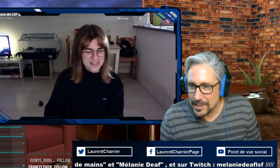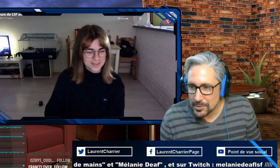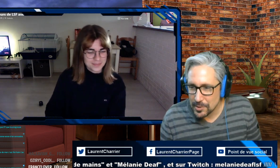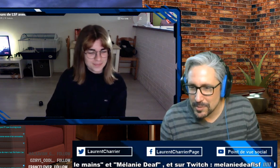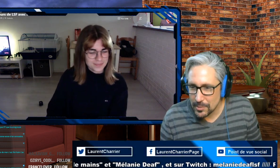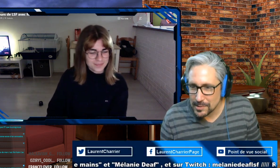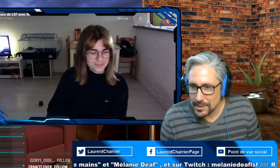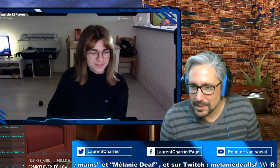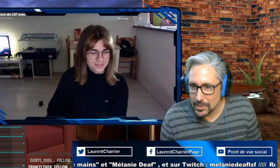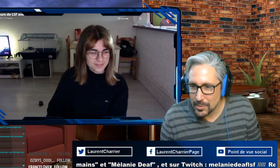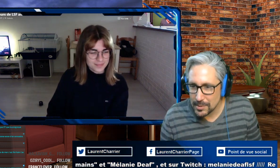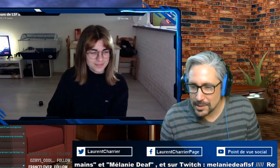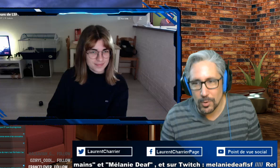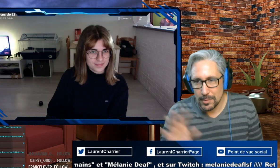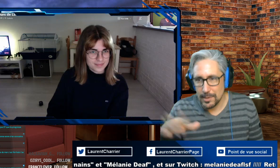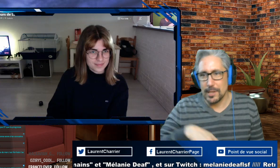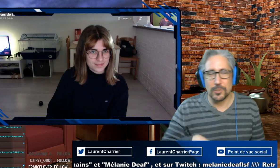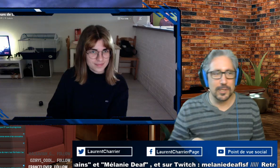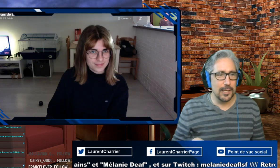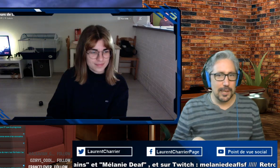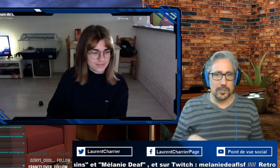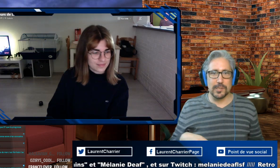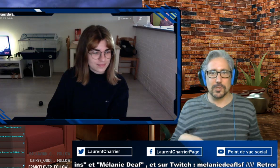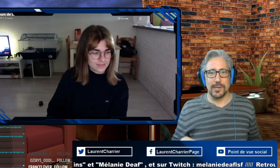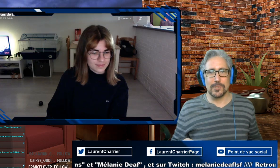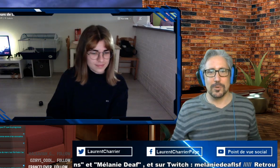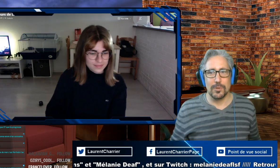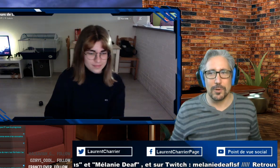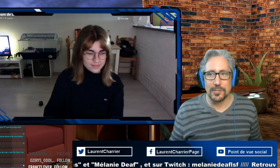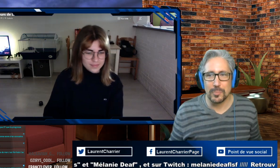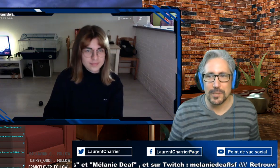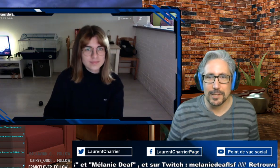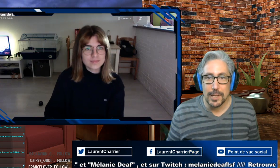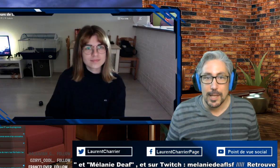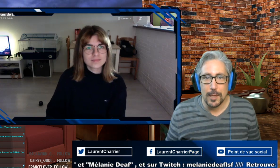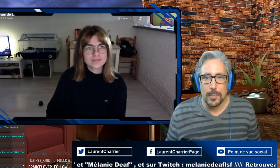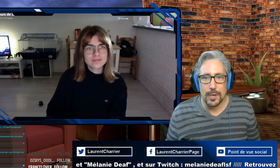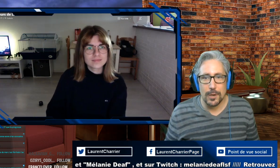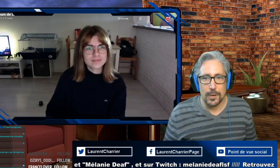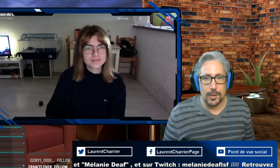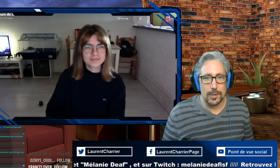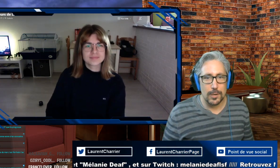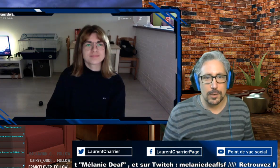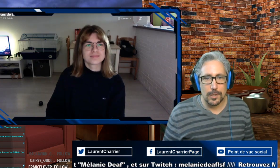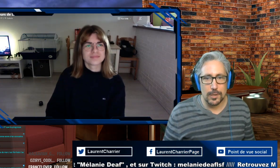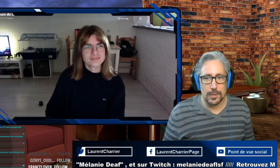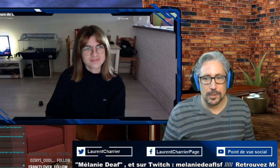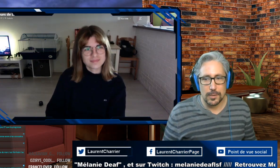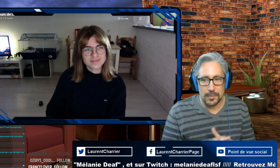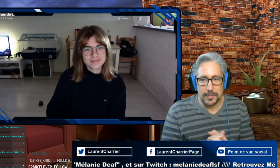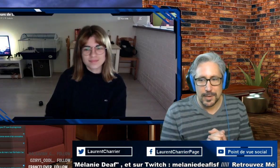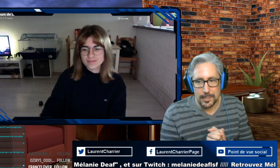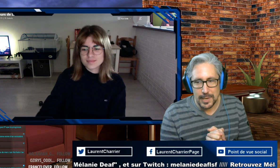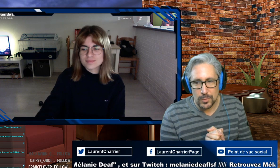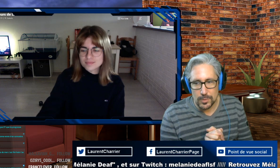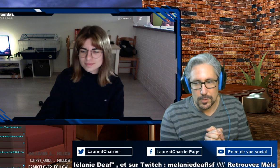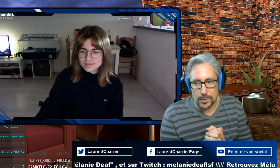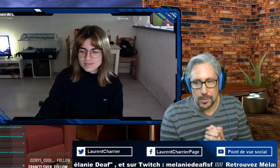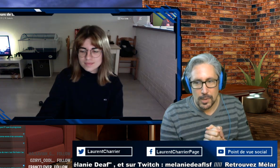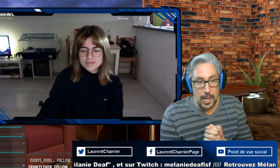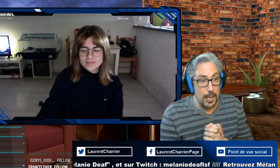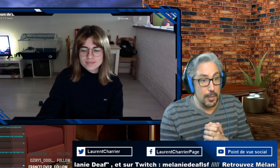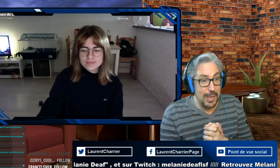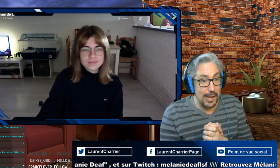Ça me dit quelque chose, Tommy. On s'est déjà croisé. Bon, les gens qui se connaissent dans le chat, peut-être. Mais voilà. Bah,